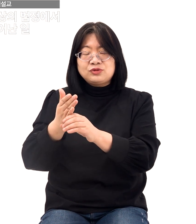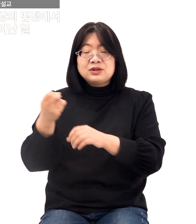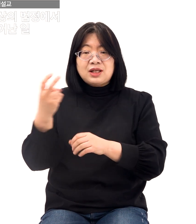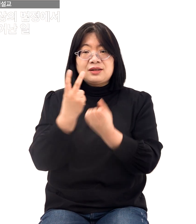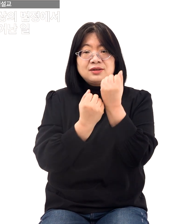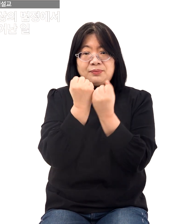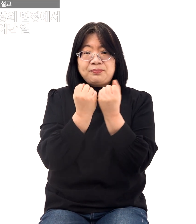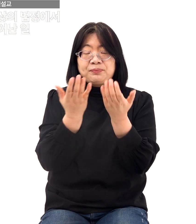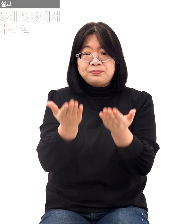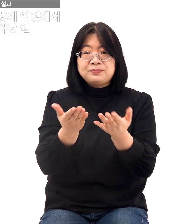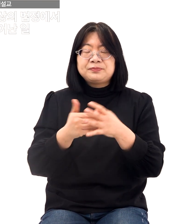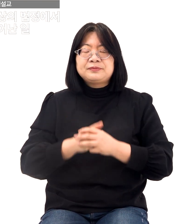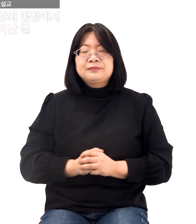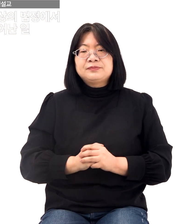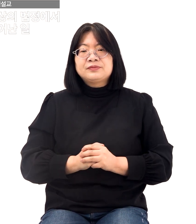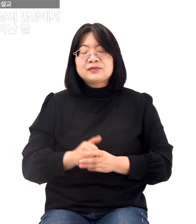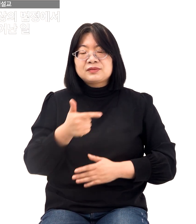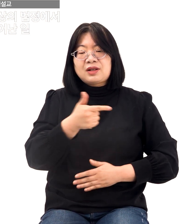정리를 합니다.